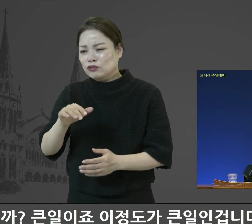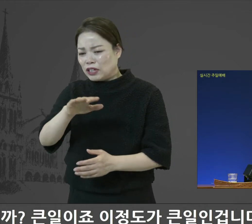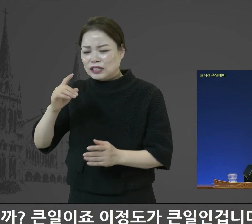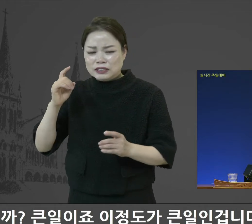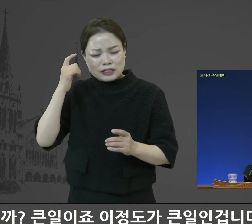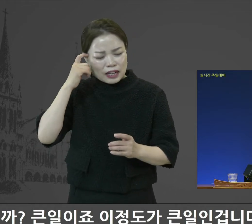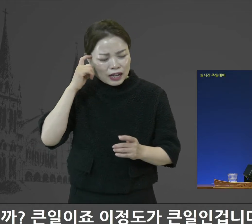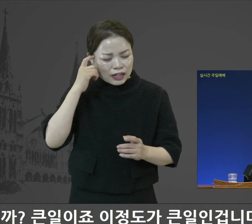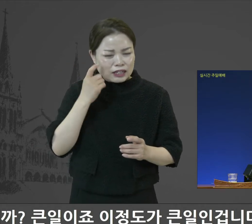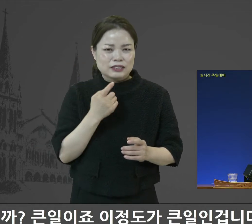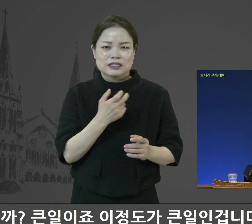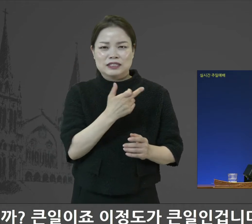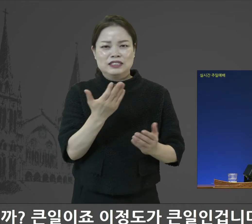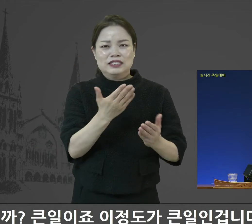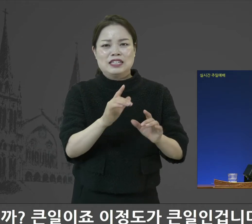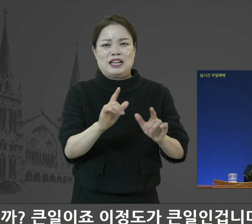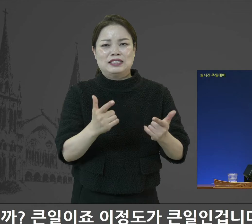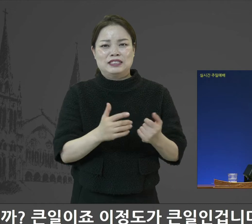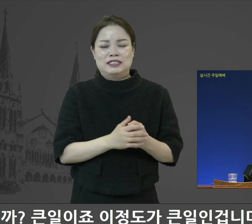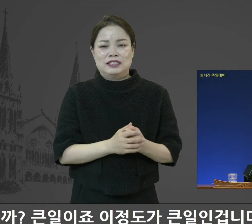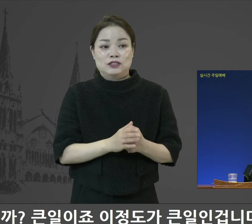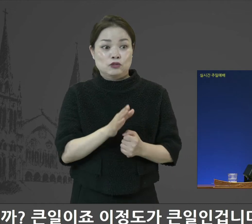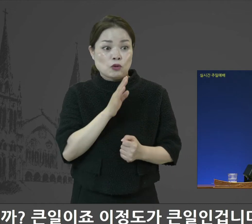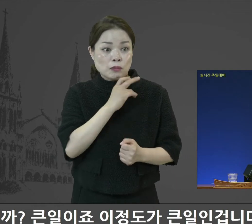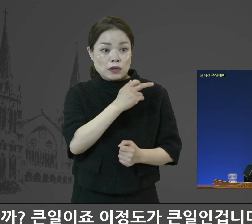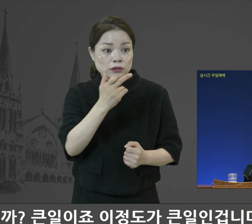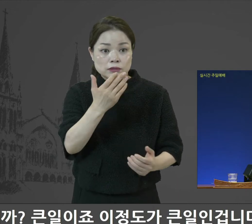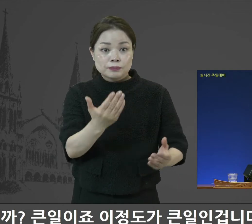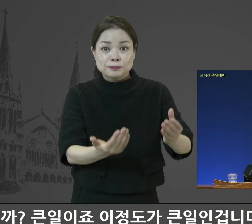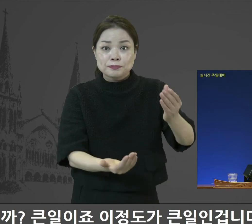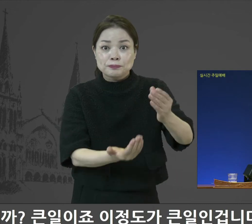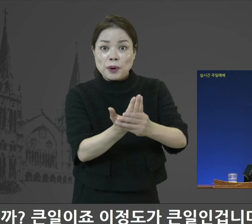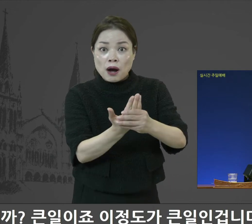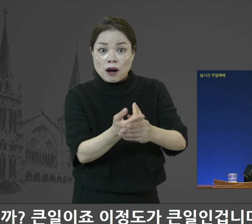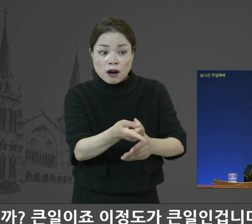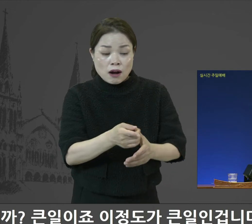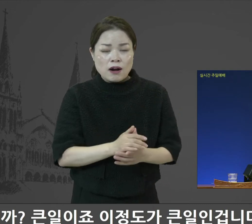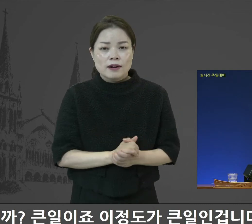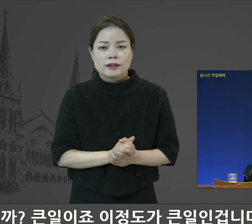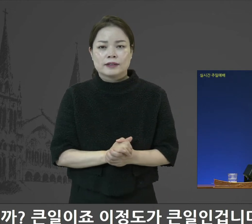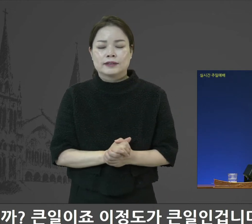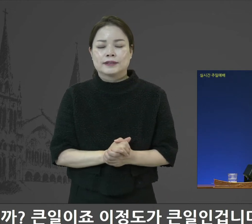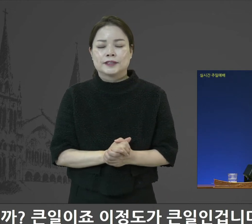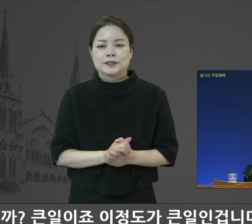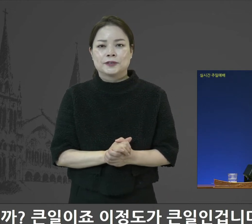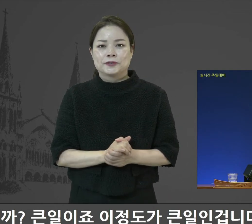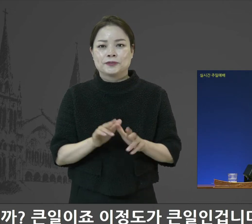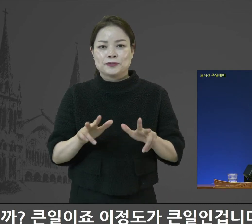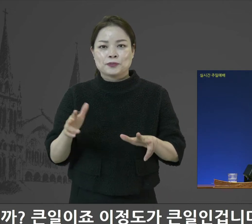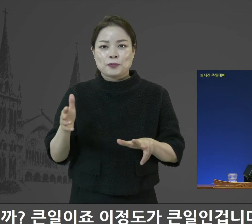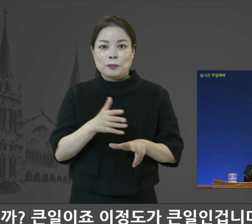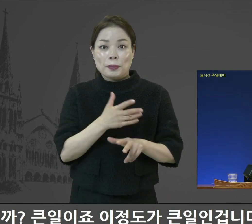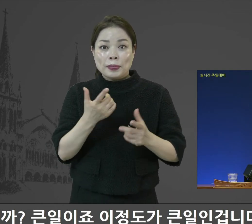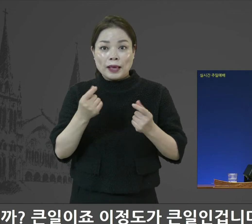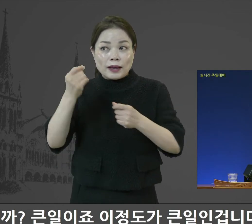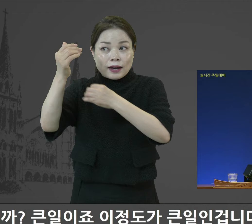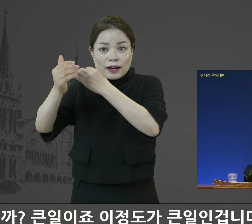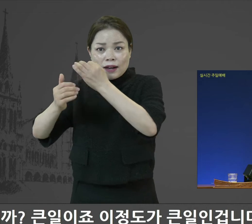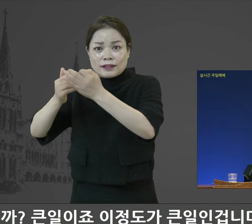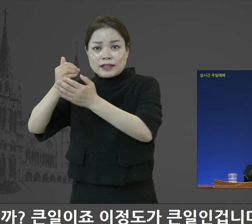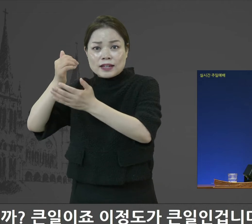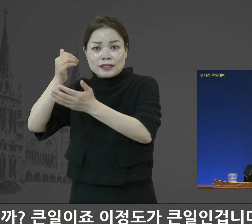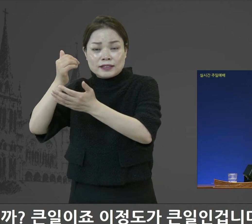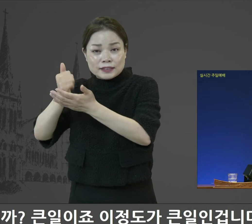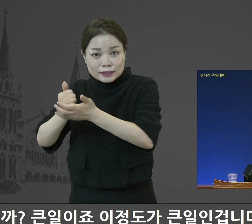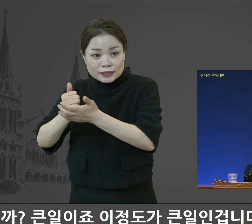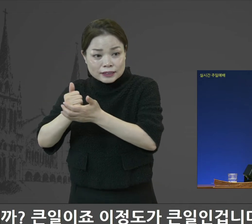겁니다. 이게 진짜 큰일이 났습니다. 근데 이제부터 이렇게 하나님이